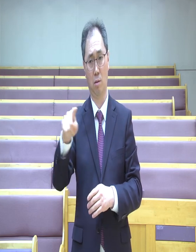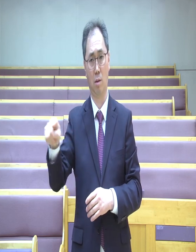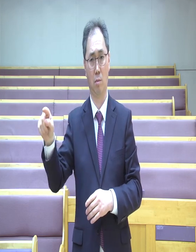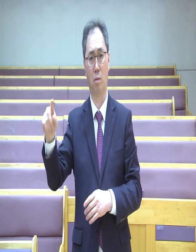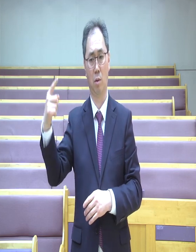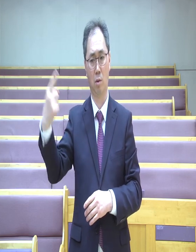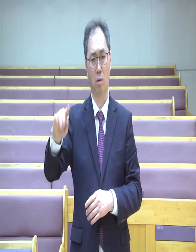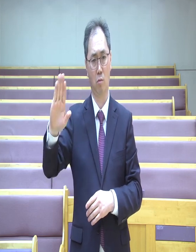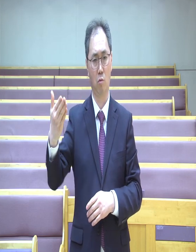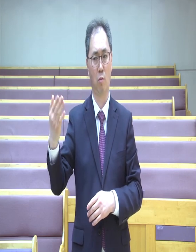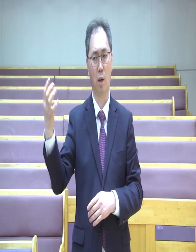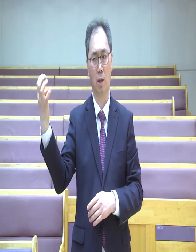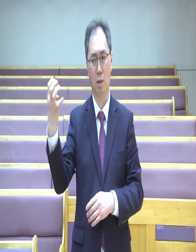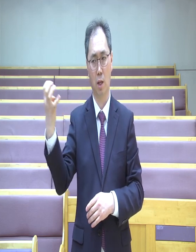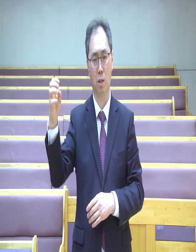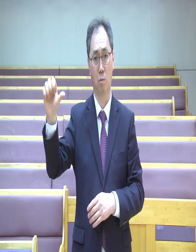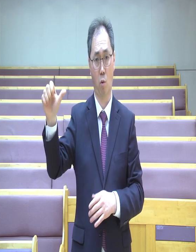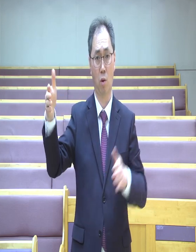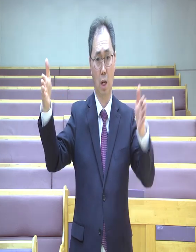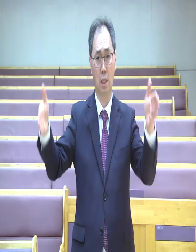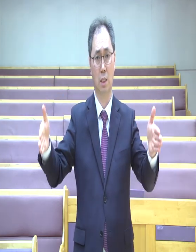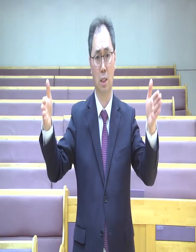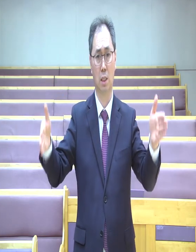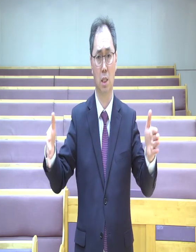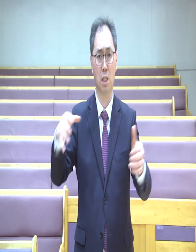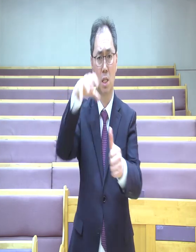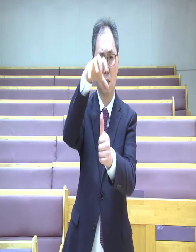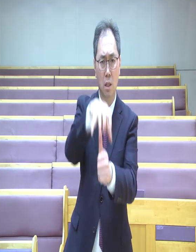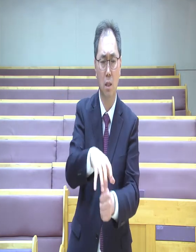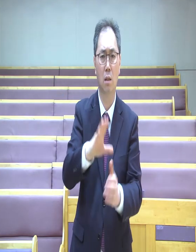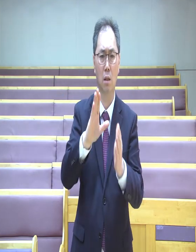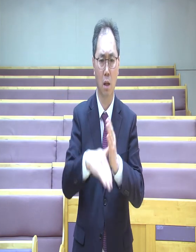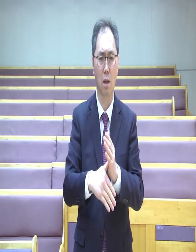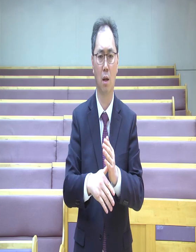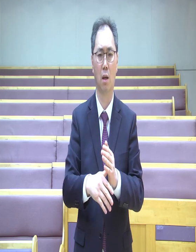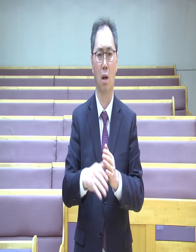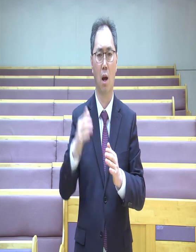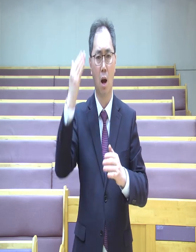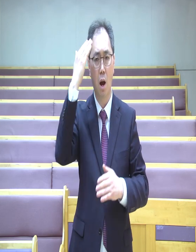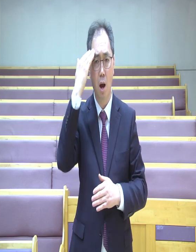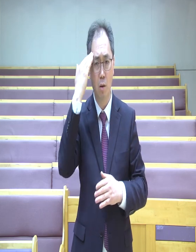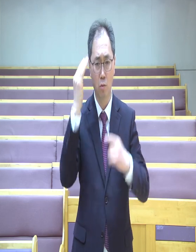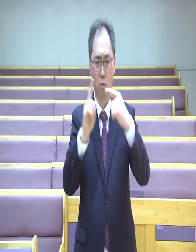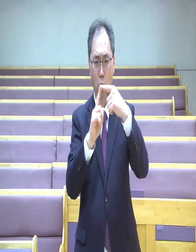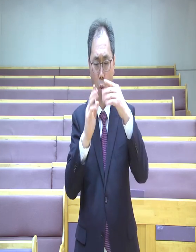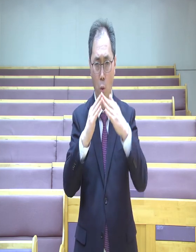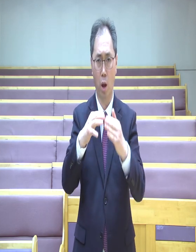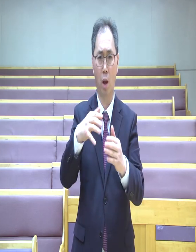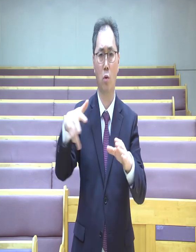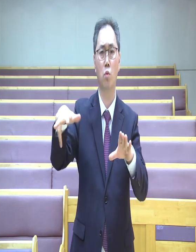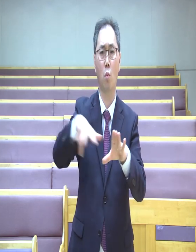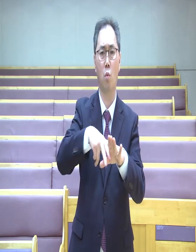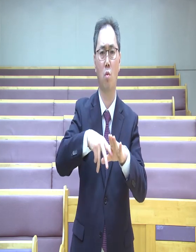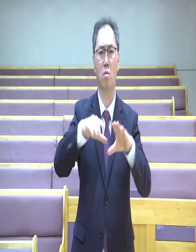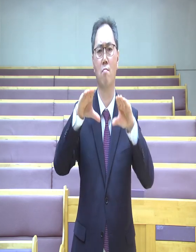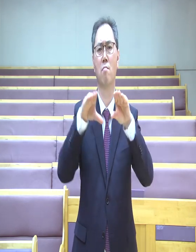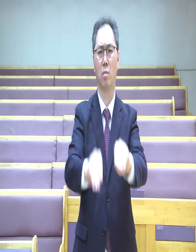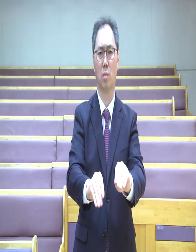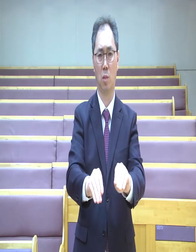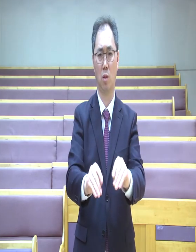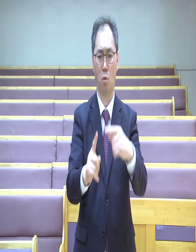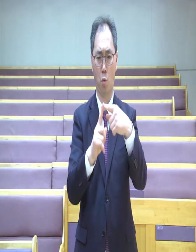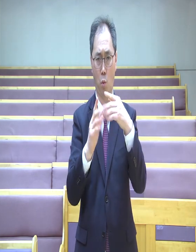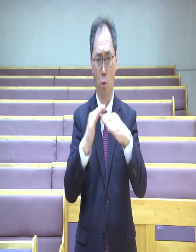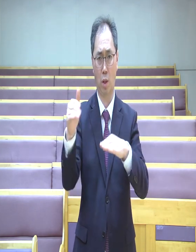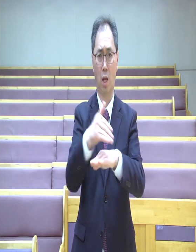한국교회 신사참배를 강요를 통해 한국교회를 말살시키려 했지요. 갖은 협박과 고문과